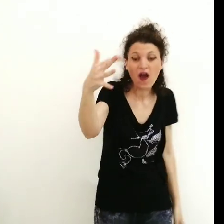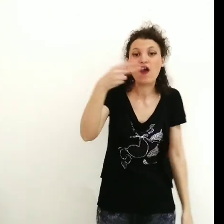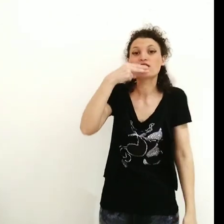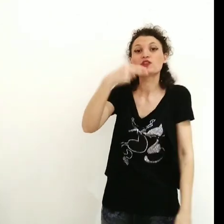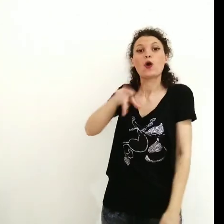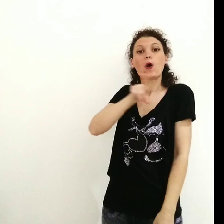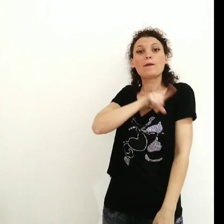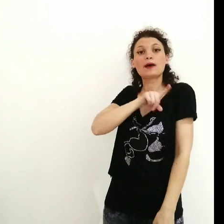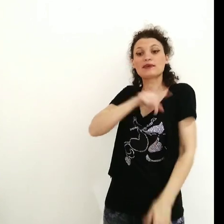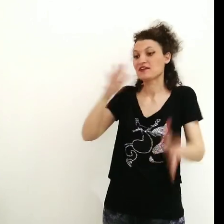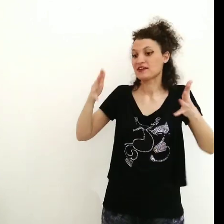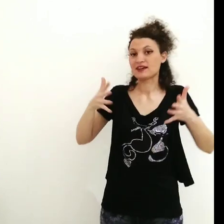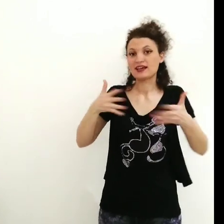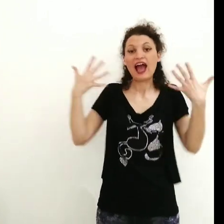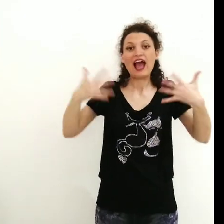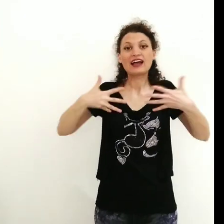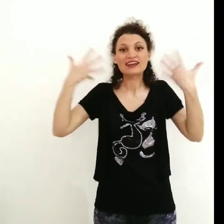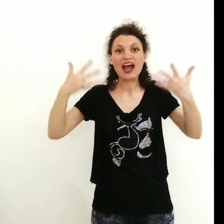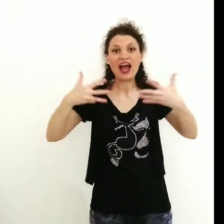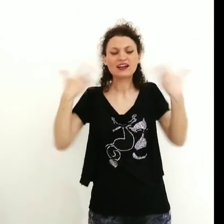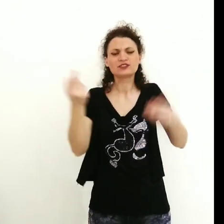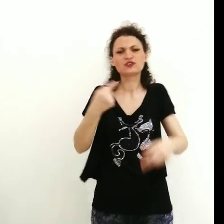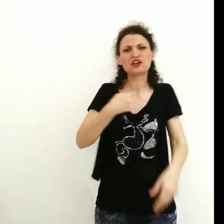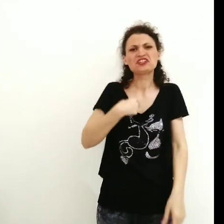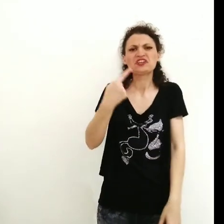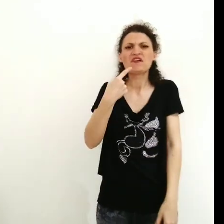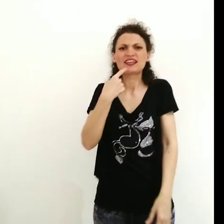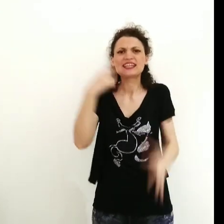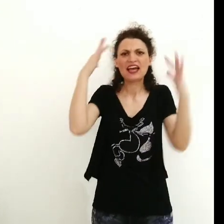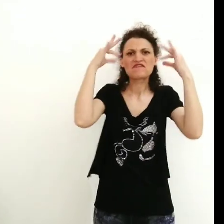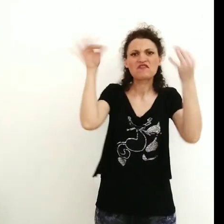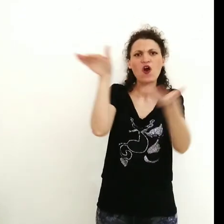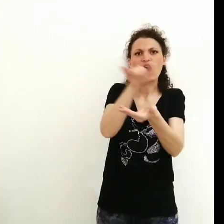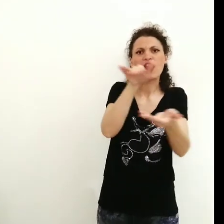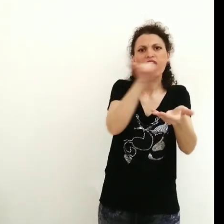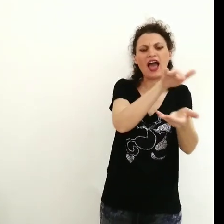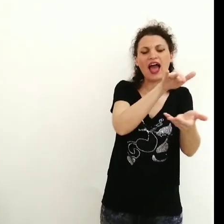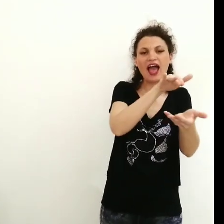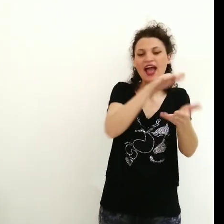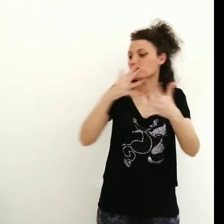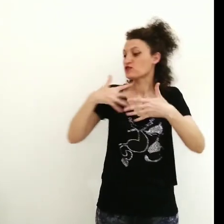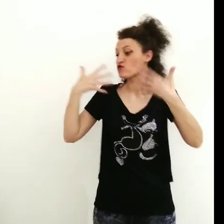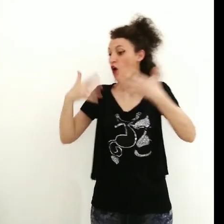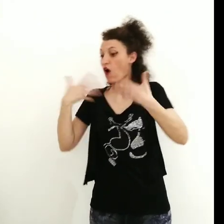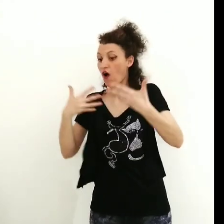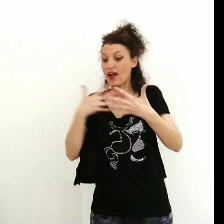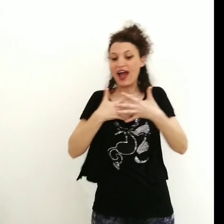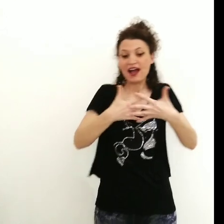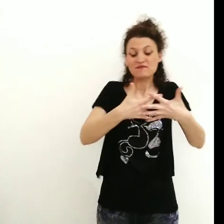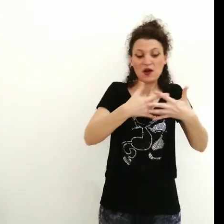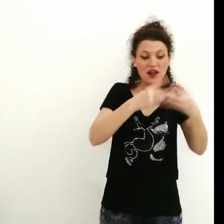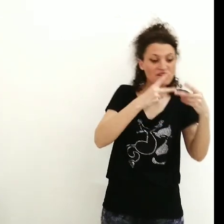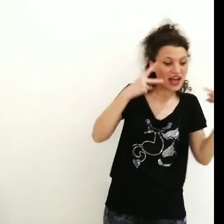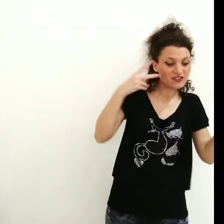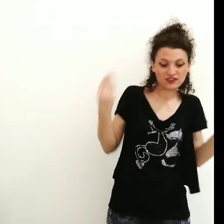chiamo Gaetto e sono un folletto, io porto la gioia, porto l'amore e la